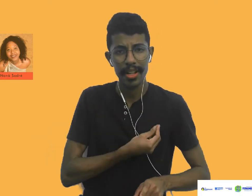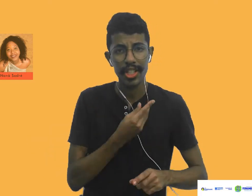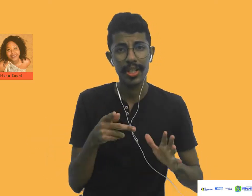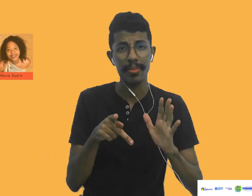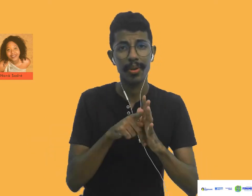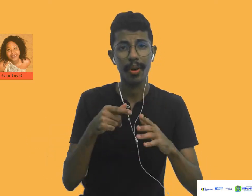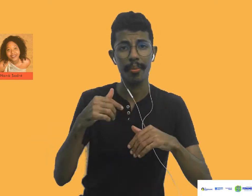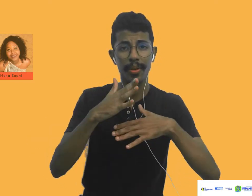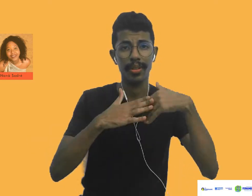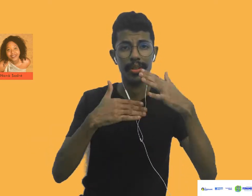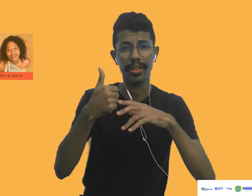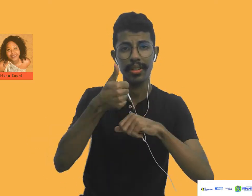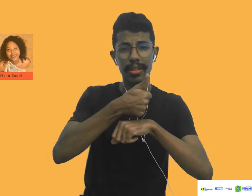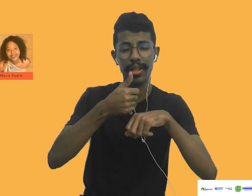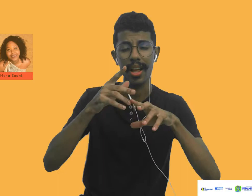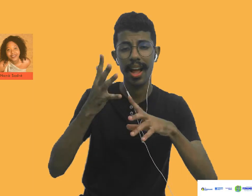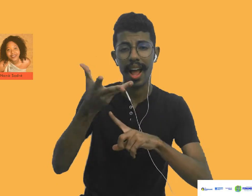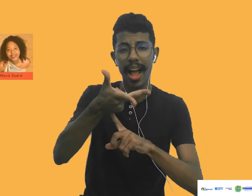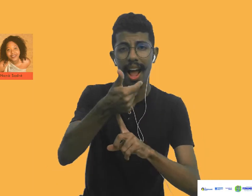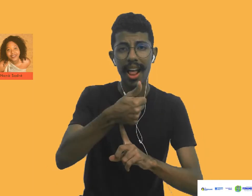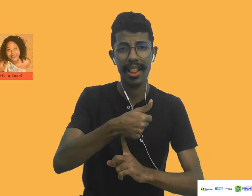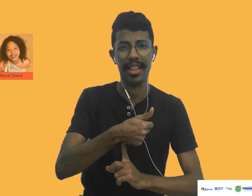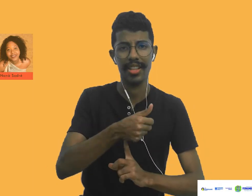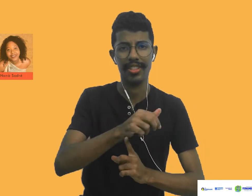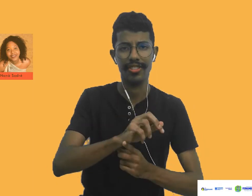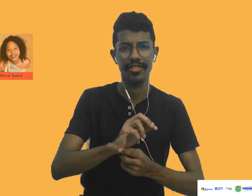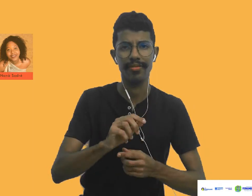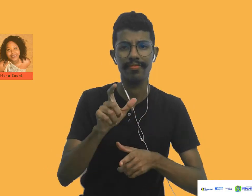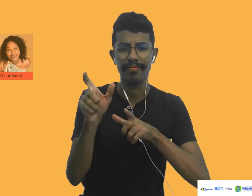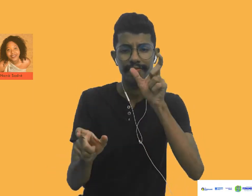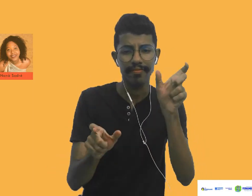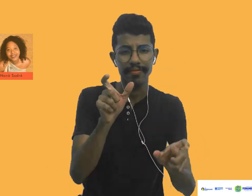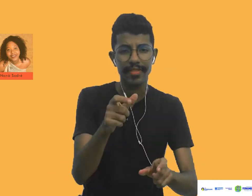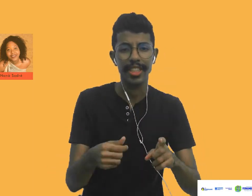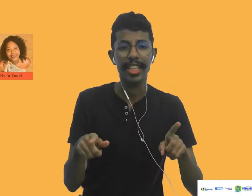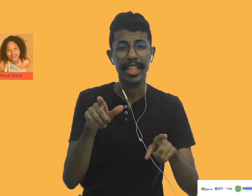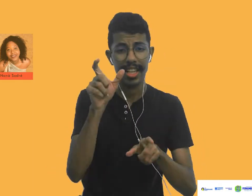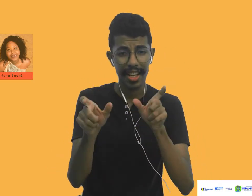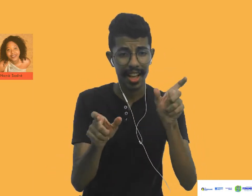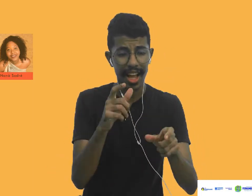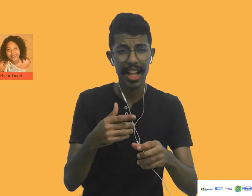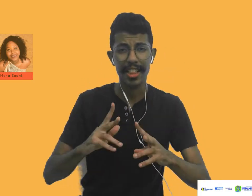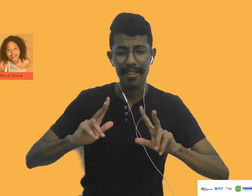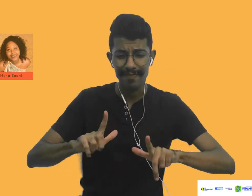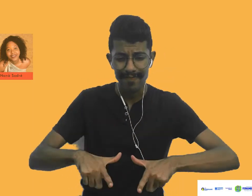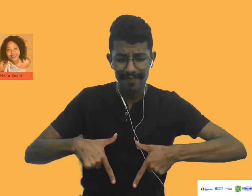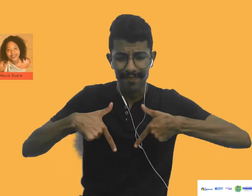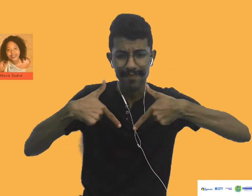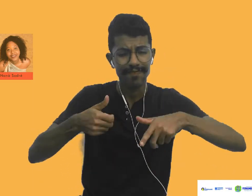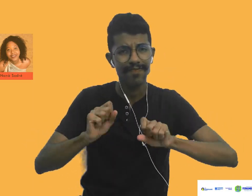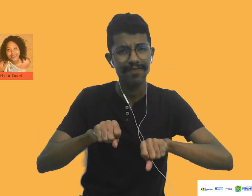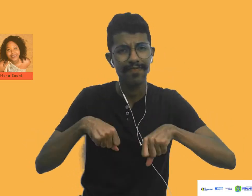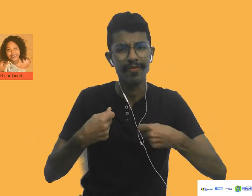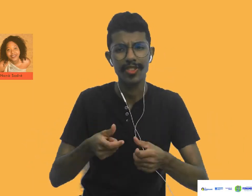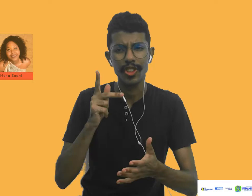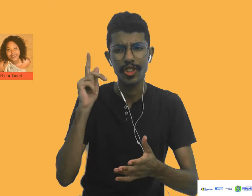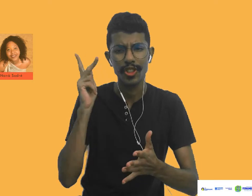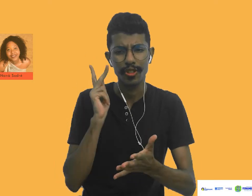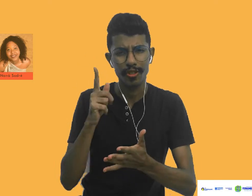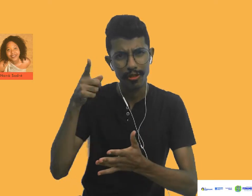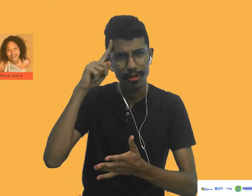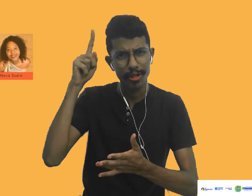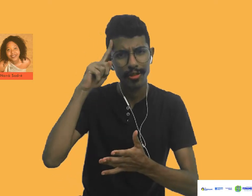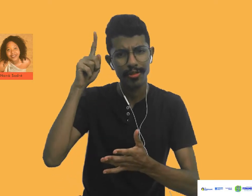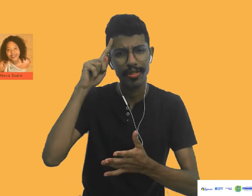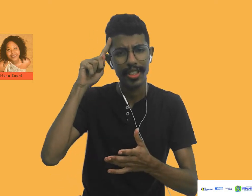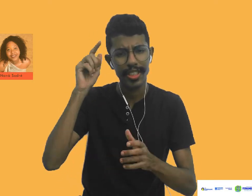à sobrevivência dos artistas, né? E esses artistas estão lutando bravamente, bravamente,